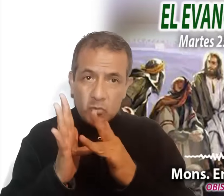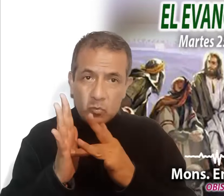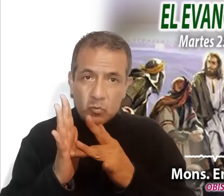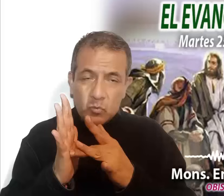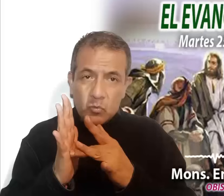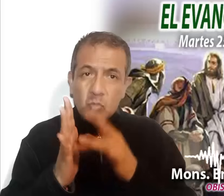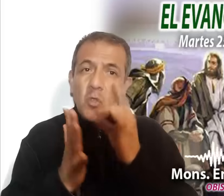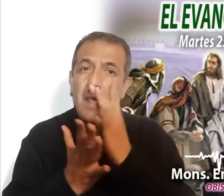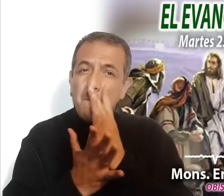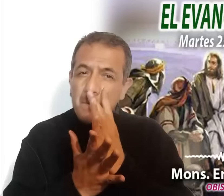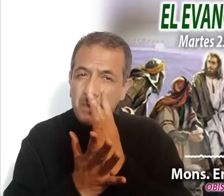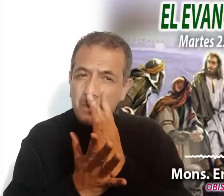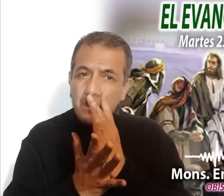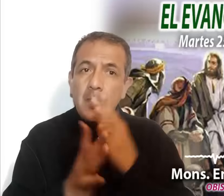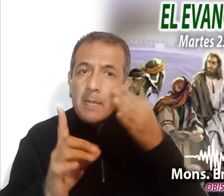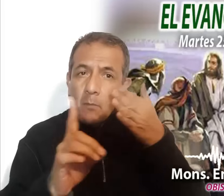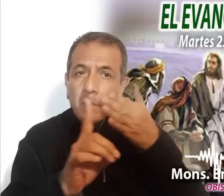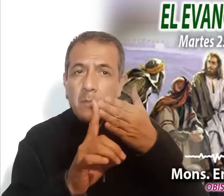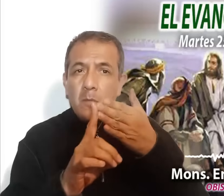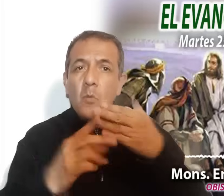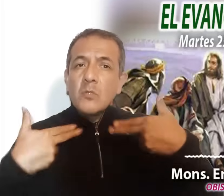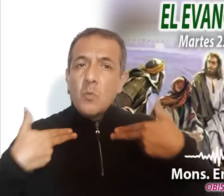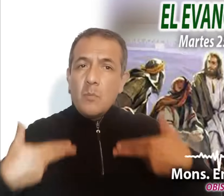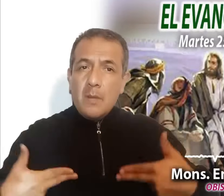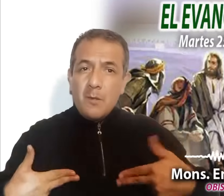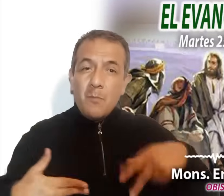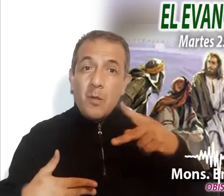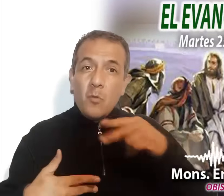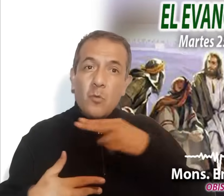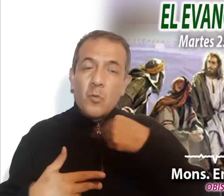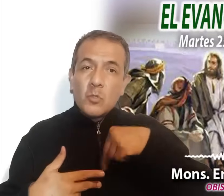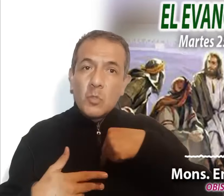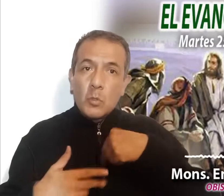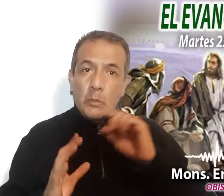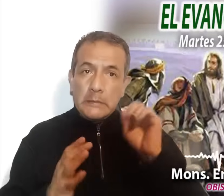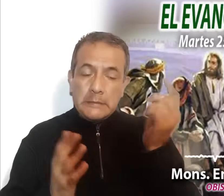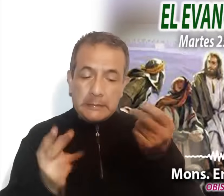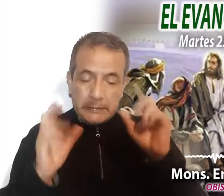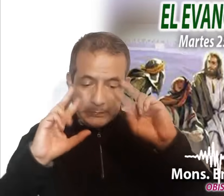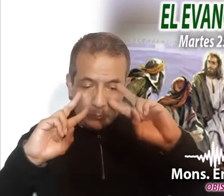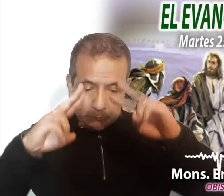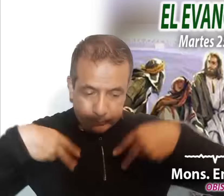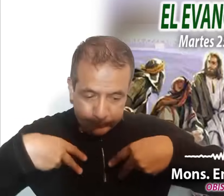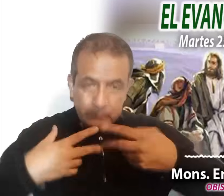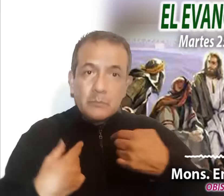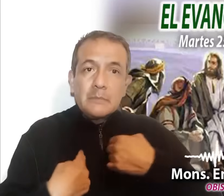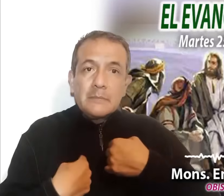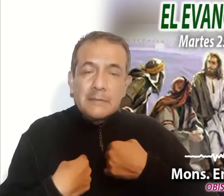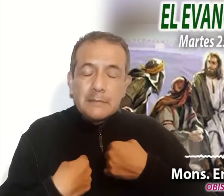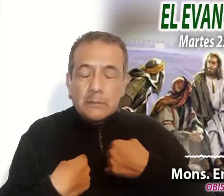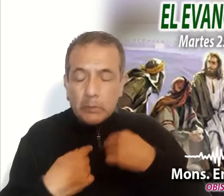humano, pero nos da grandes pistas para nuestro comportamiento tanto en lo familiar y en lo